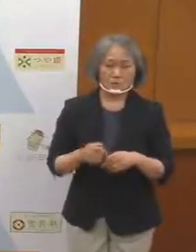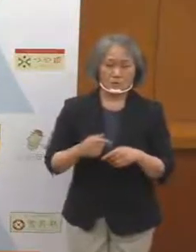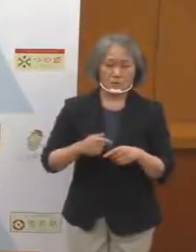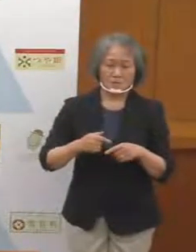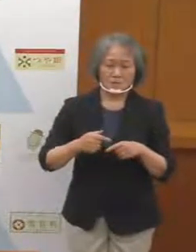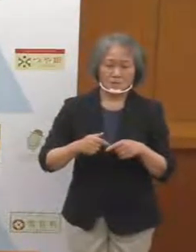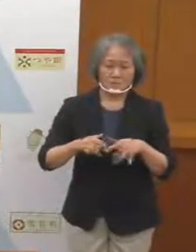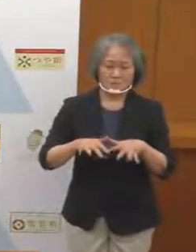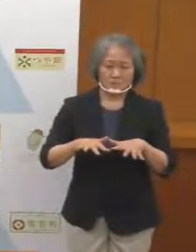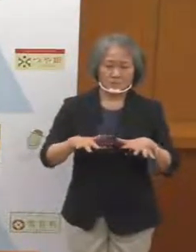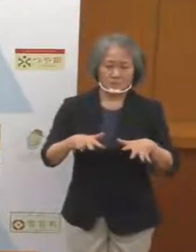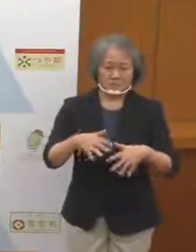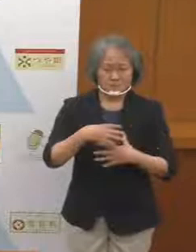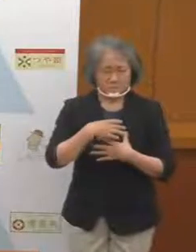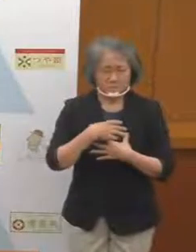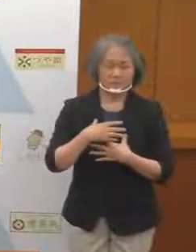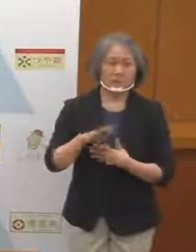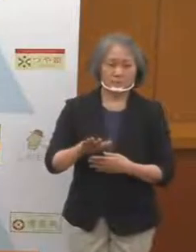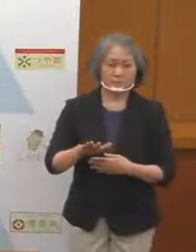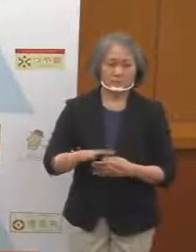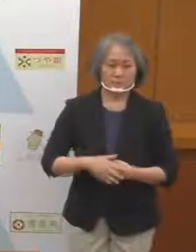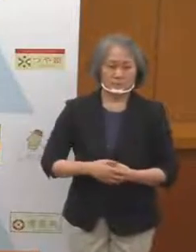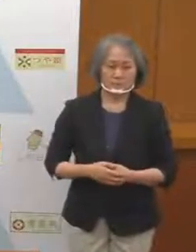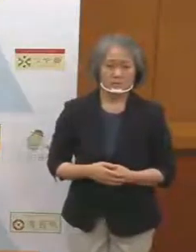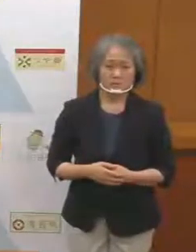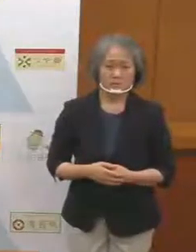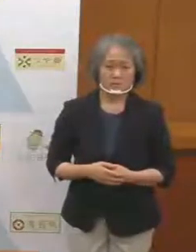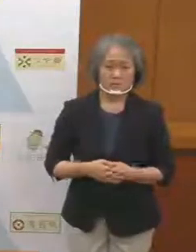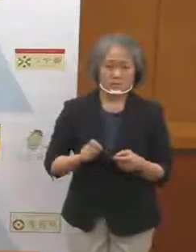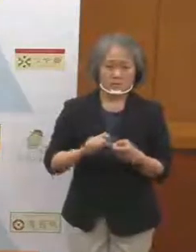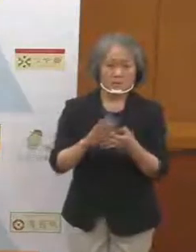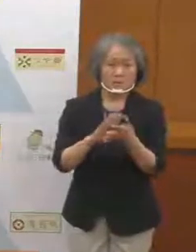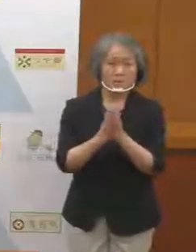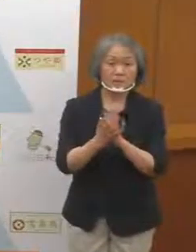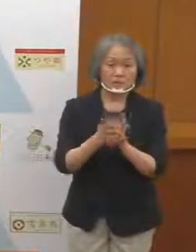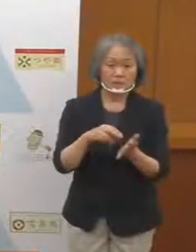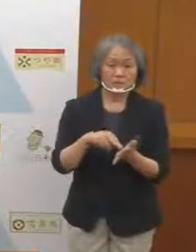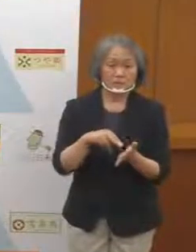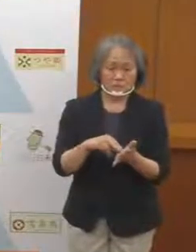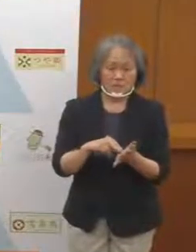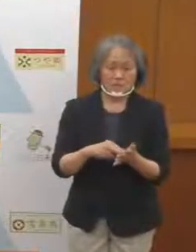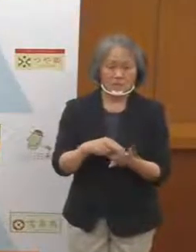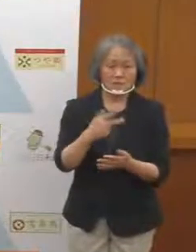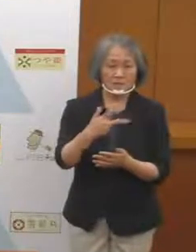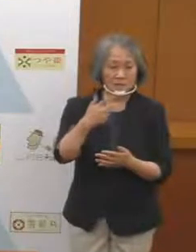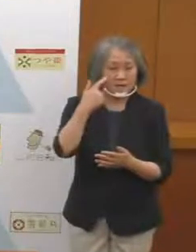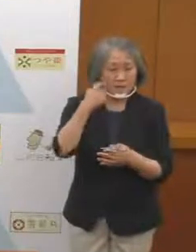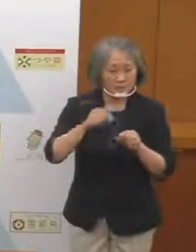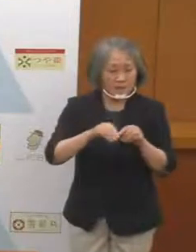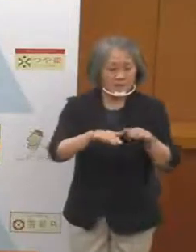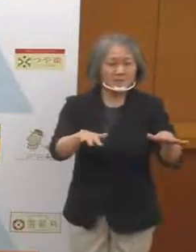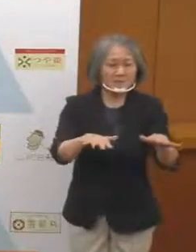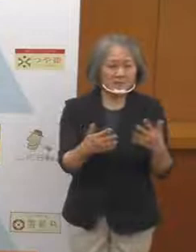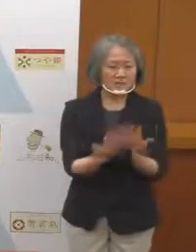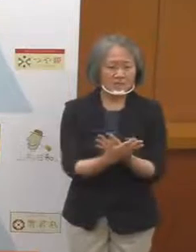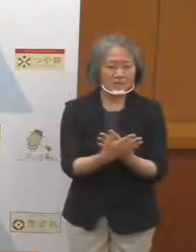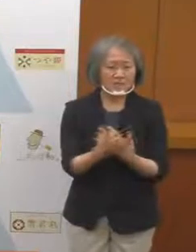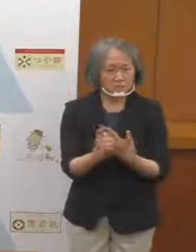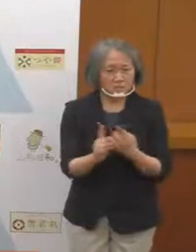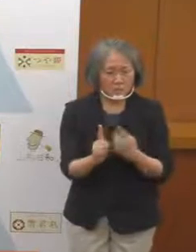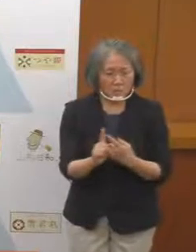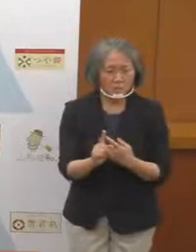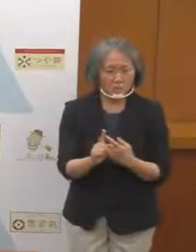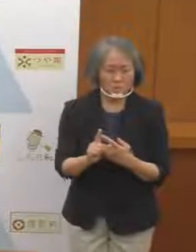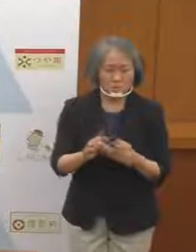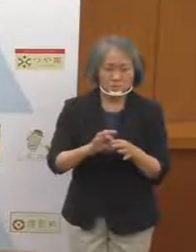が懸念されるところでございます本件がいわゆるダイナ中に入ったか否かにつきまして